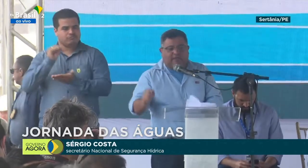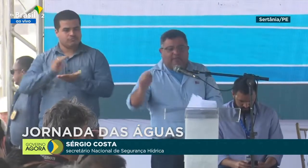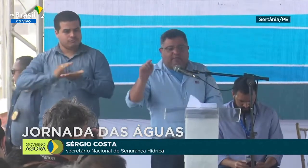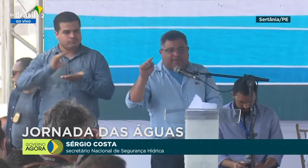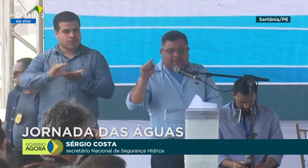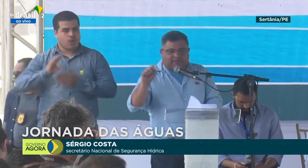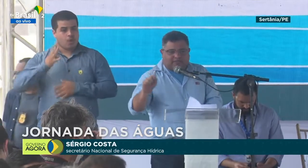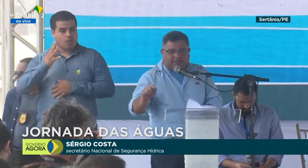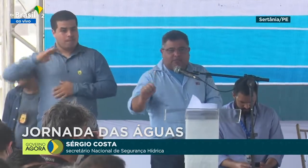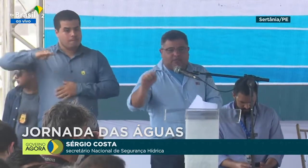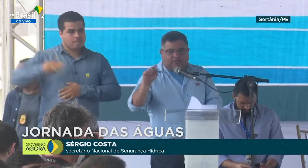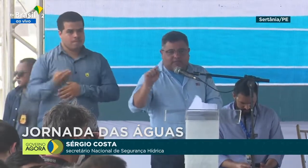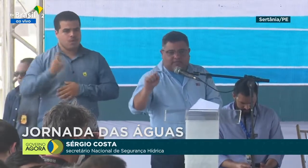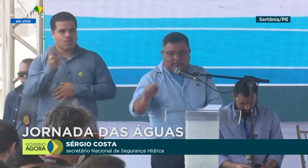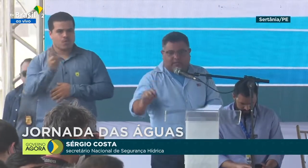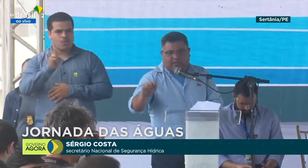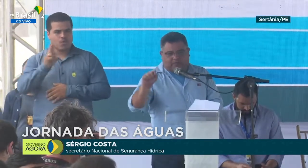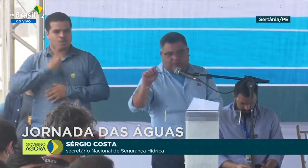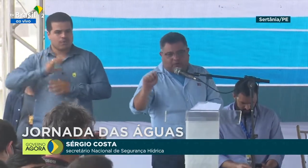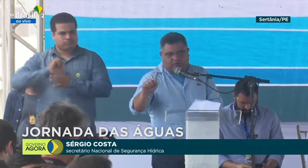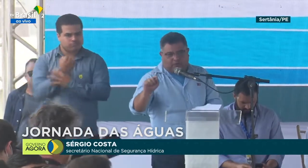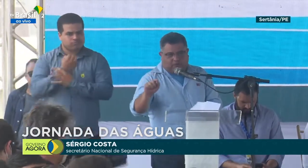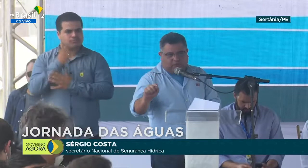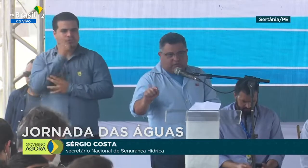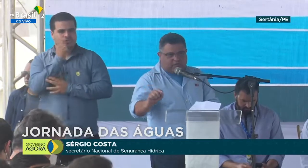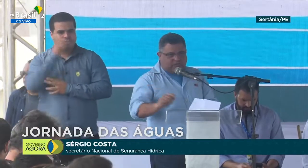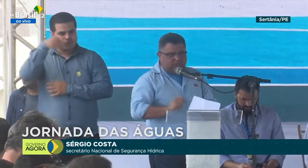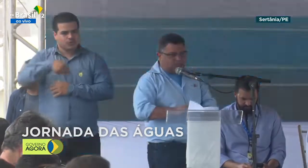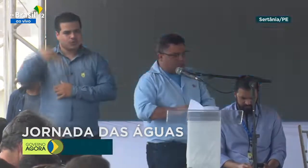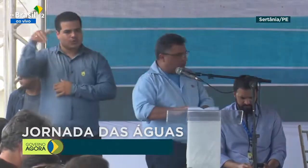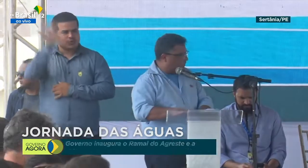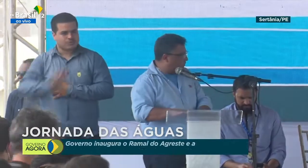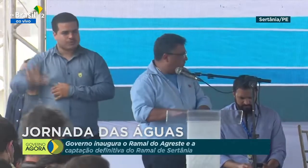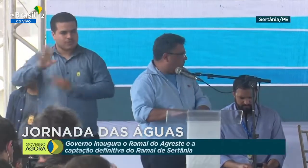reais para trazer segurança hídrica para o povo do Nordeste.